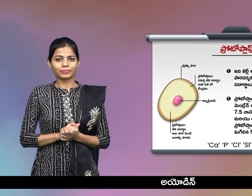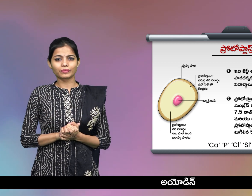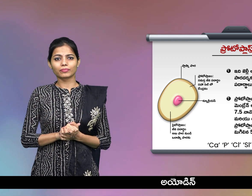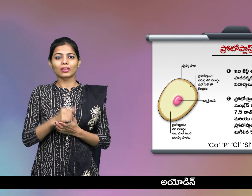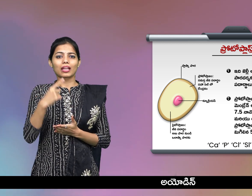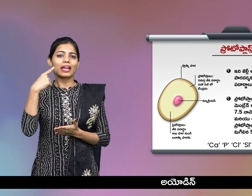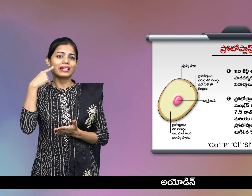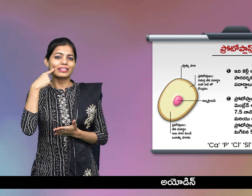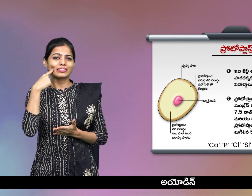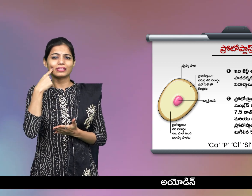అయోడిన్.